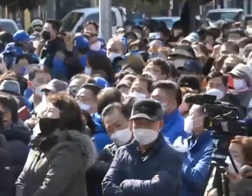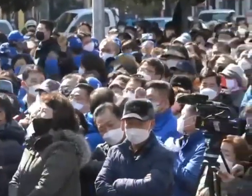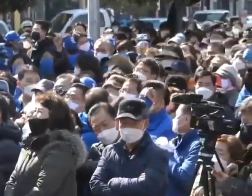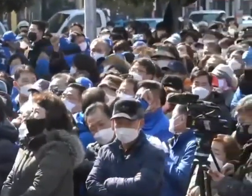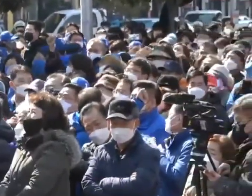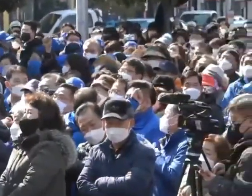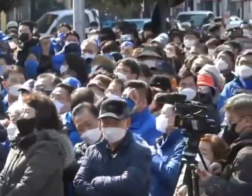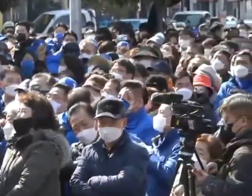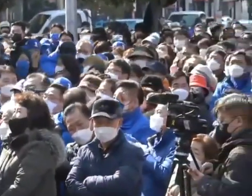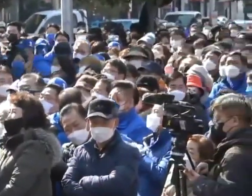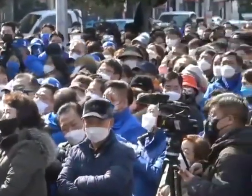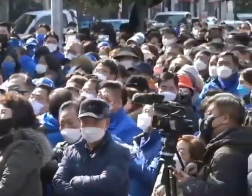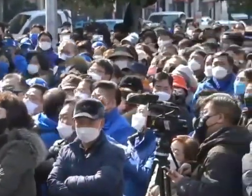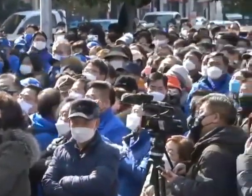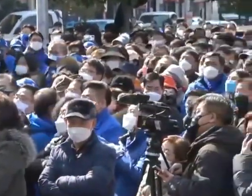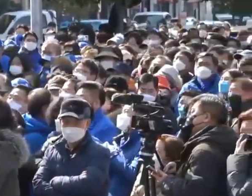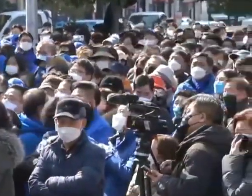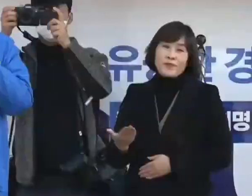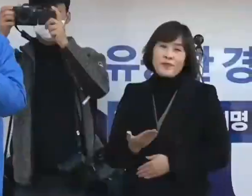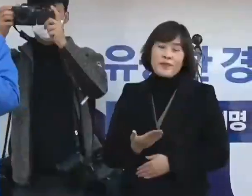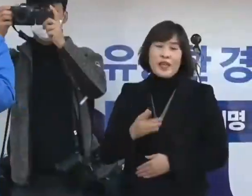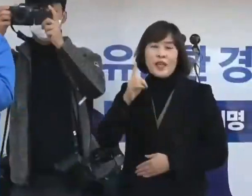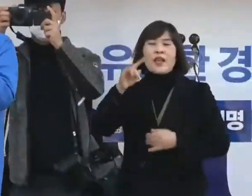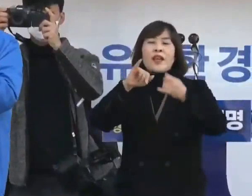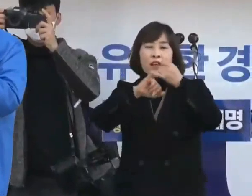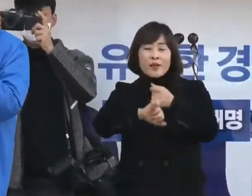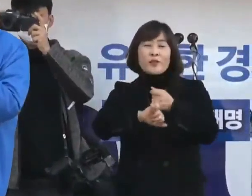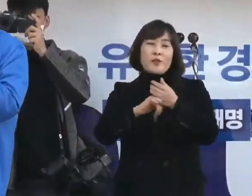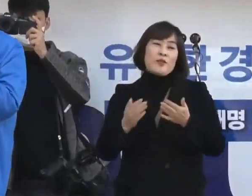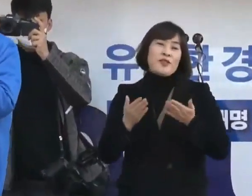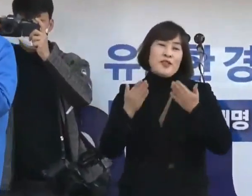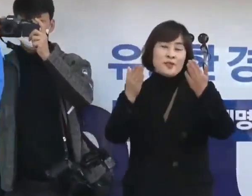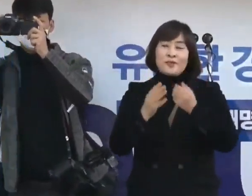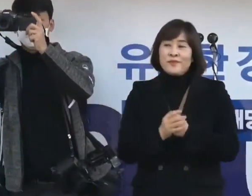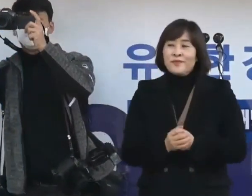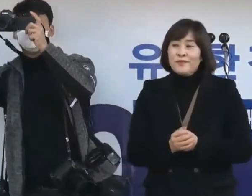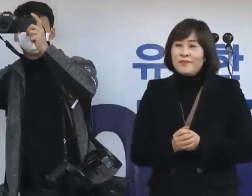이재명! 제가 여러분께 한 가지 약속을 드리겠습니다.